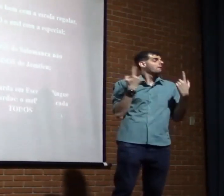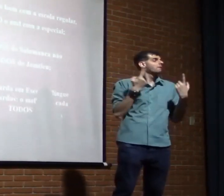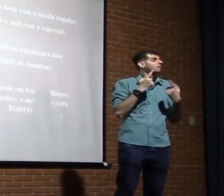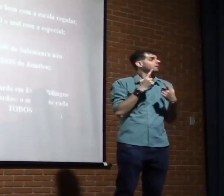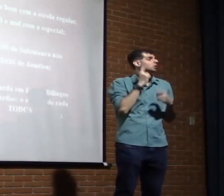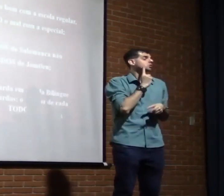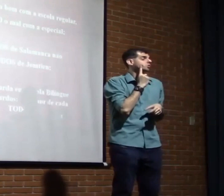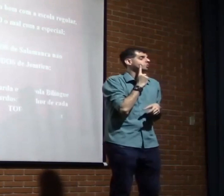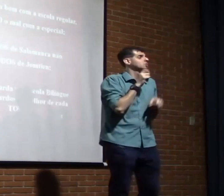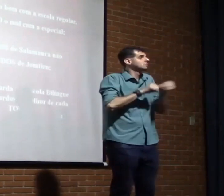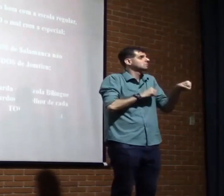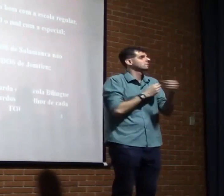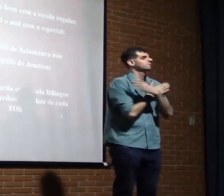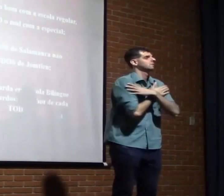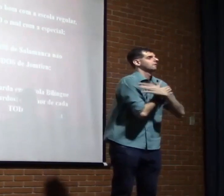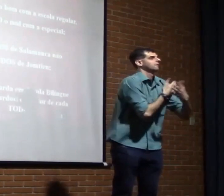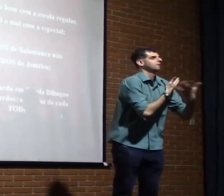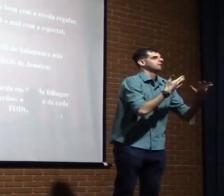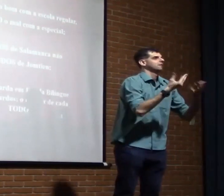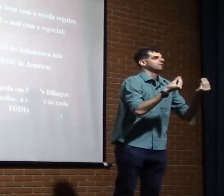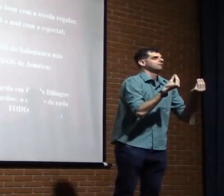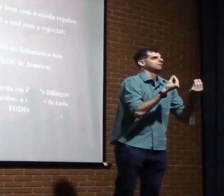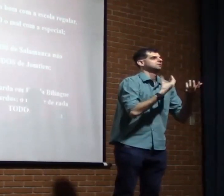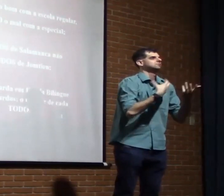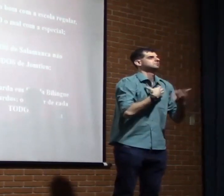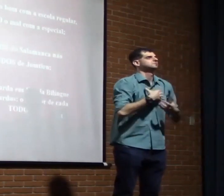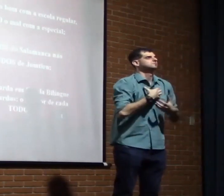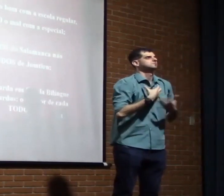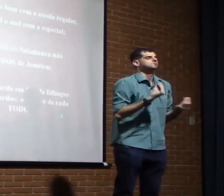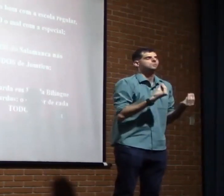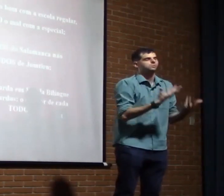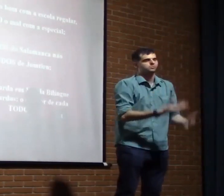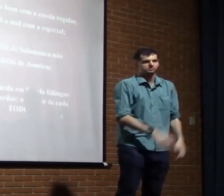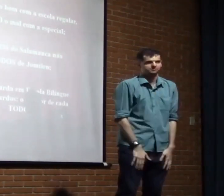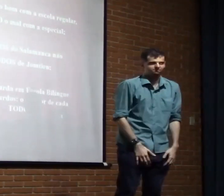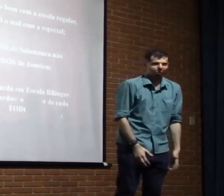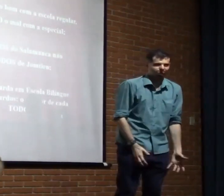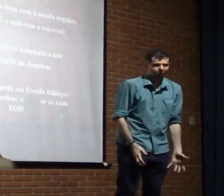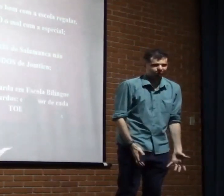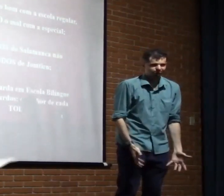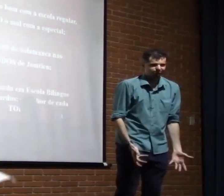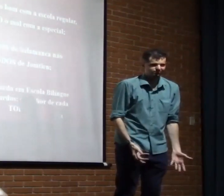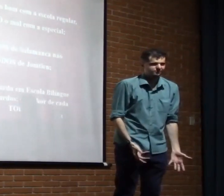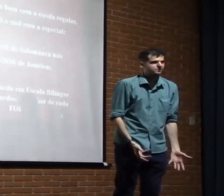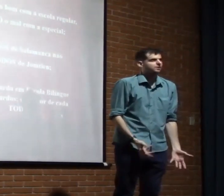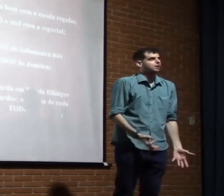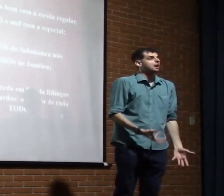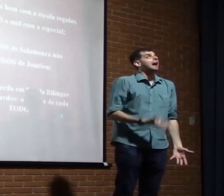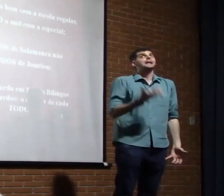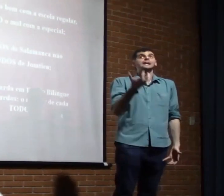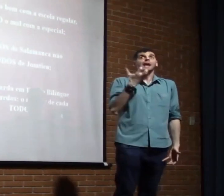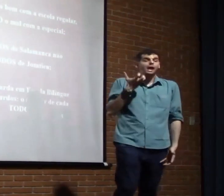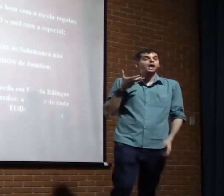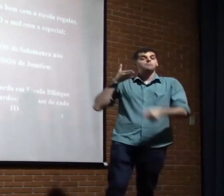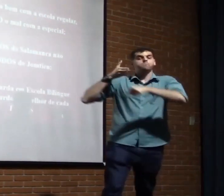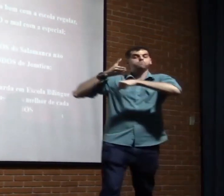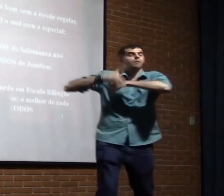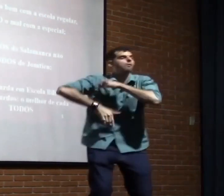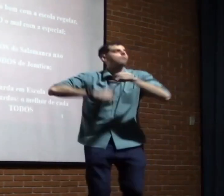muitos surdos se acomodam, não vão em busca de formação, sabe? Não se interessam em ocupar esses espaços, sabe? Eu quero